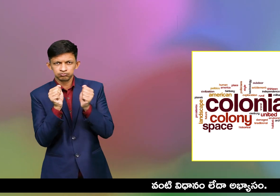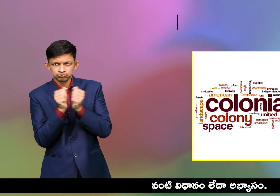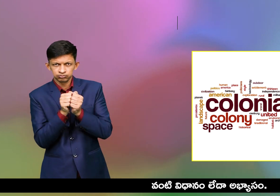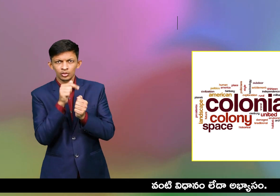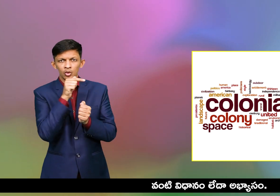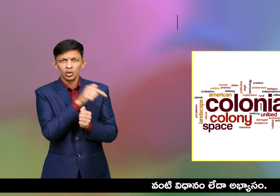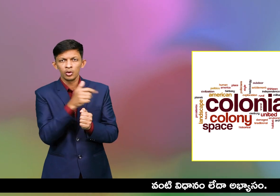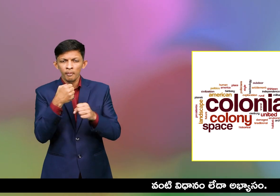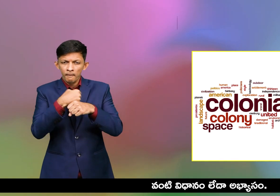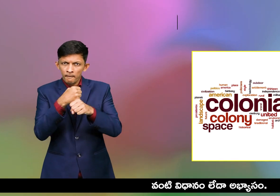లేదా అభ్యాసం.